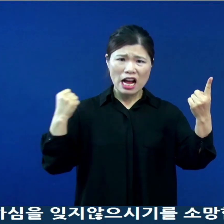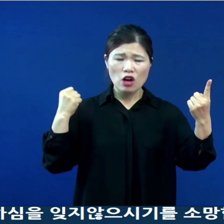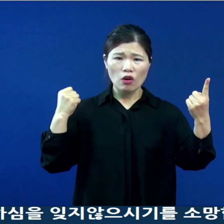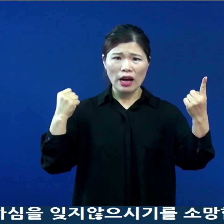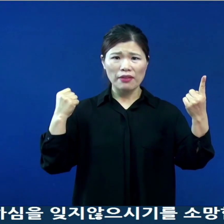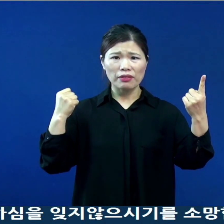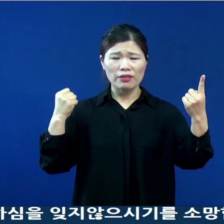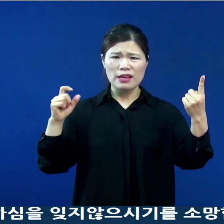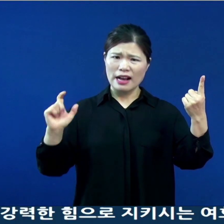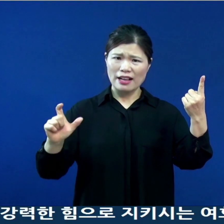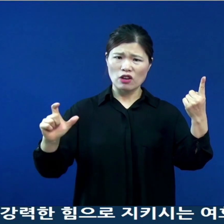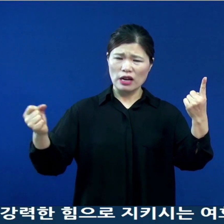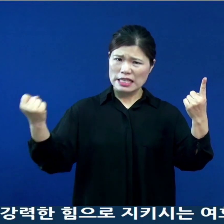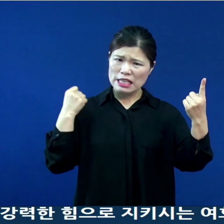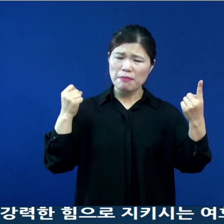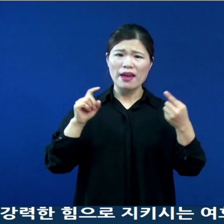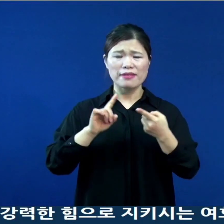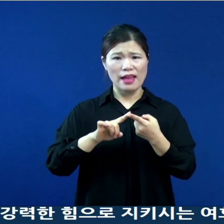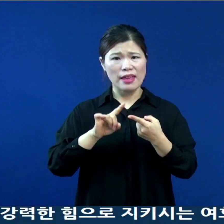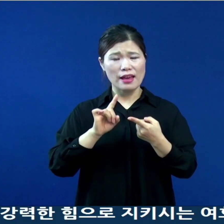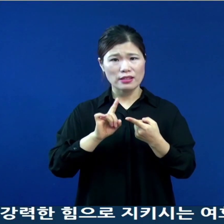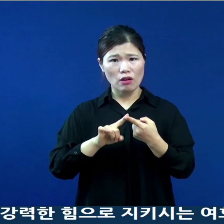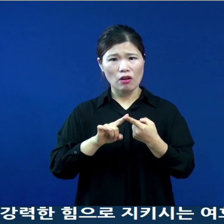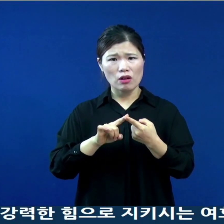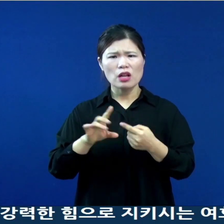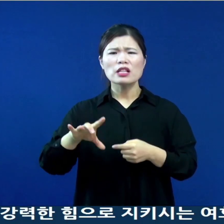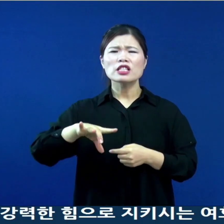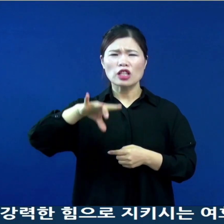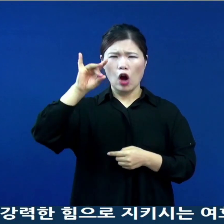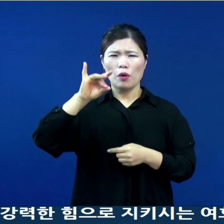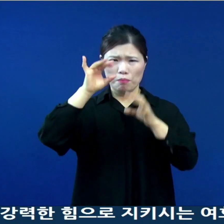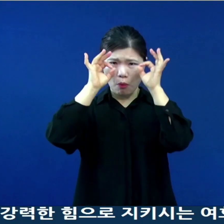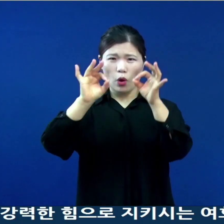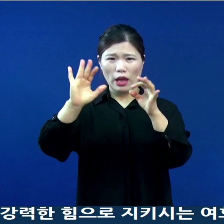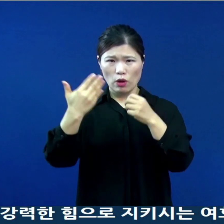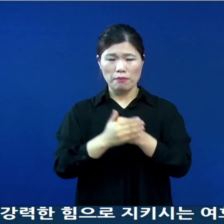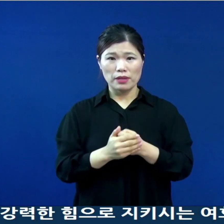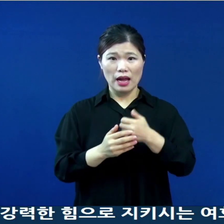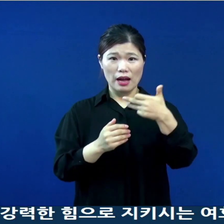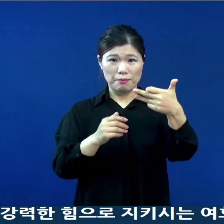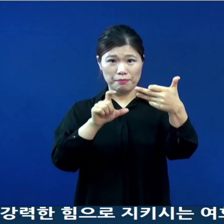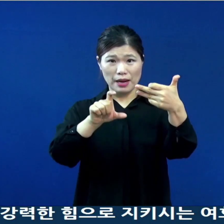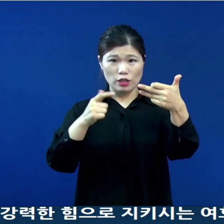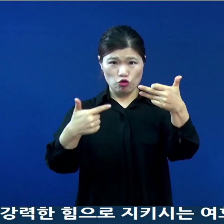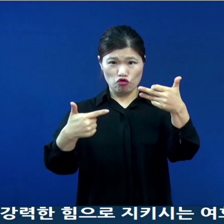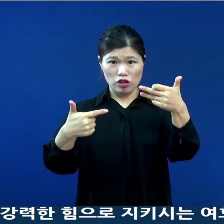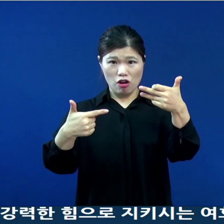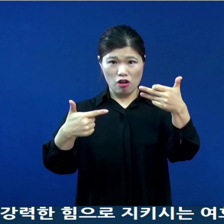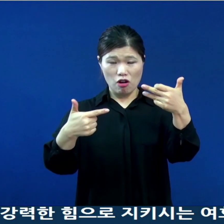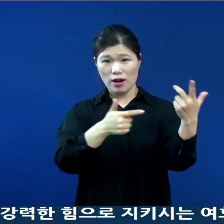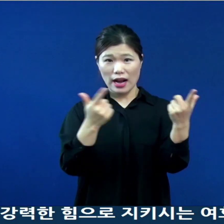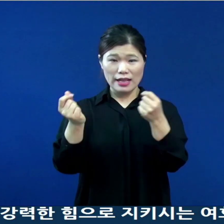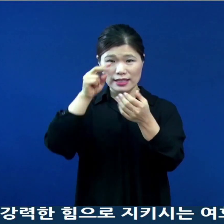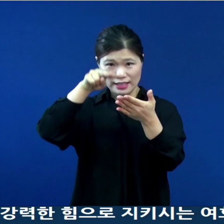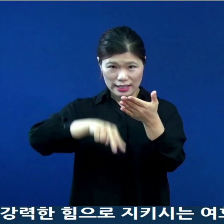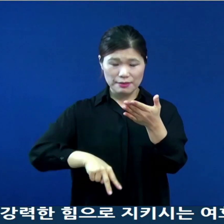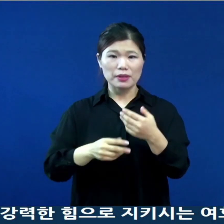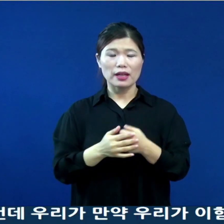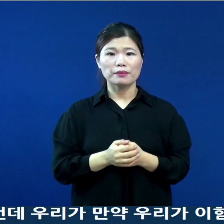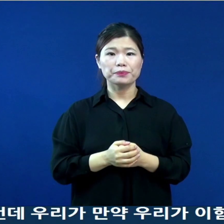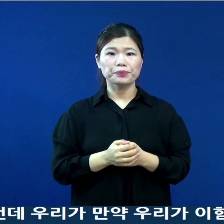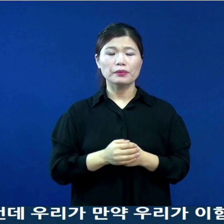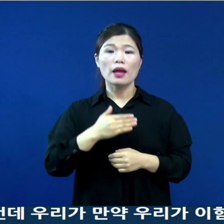힘을 경험했는가, 그 첫 단추를 발견할 수 있는데 6절입니다. 6절을 보시기 바랍니다. 같이 한번 6절 읽겠습니다.